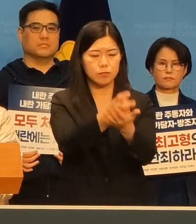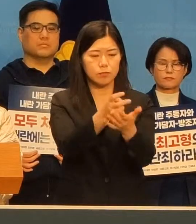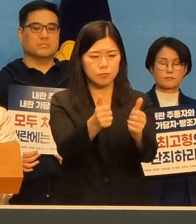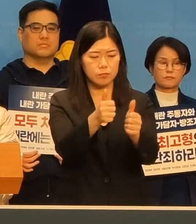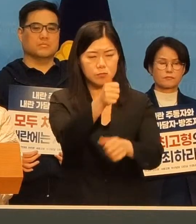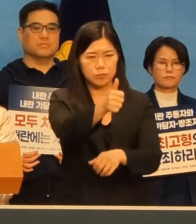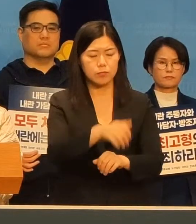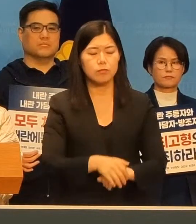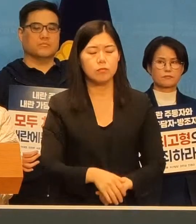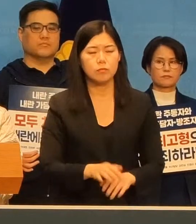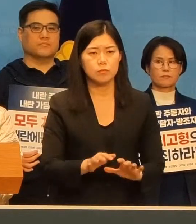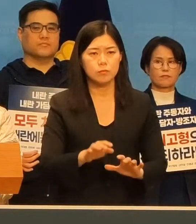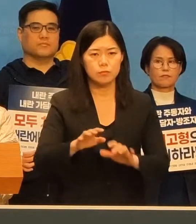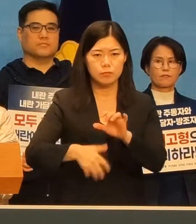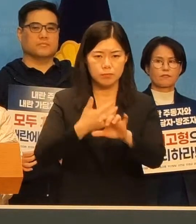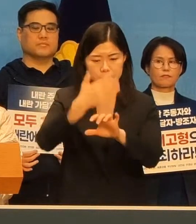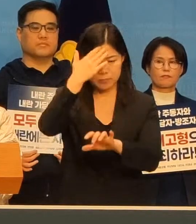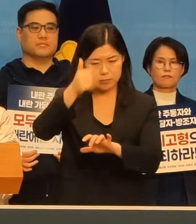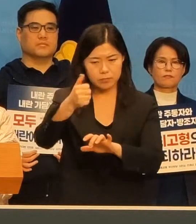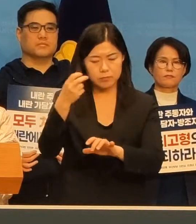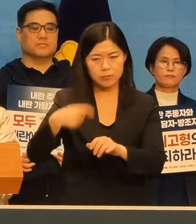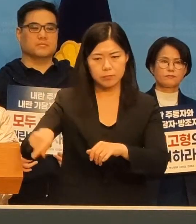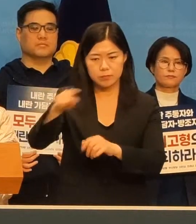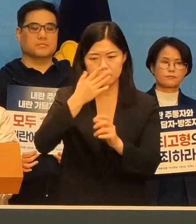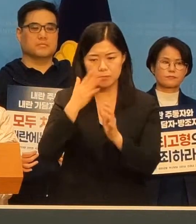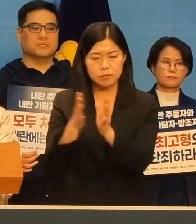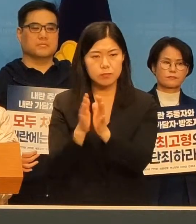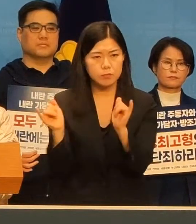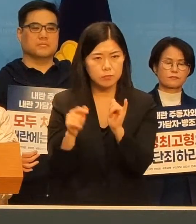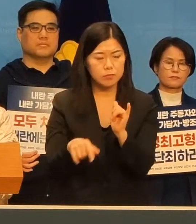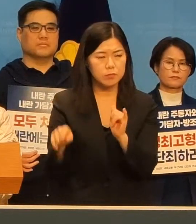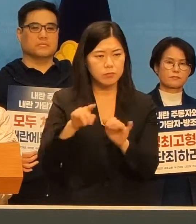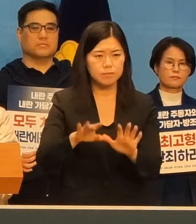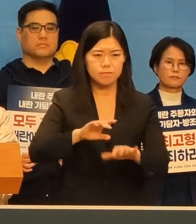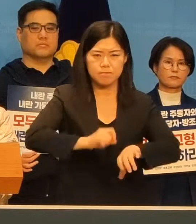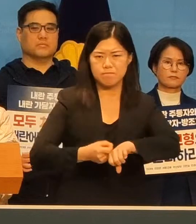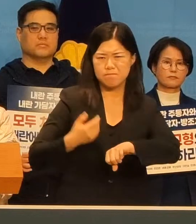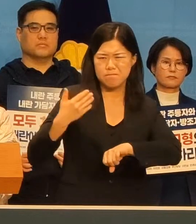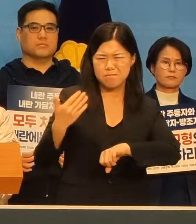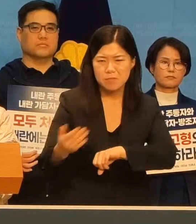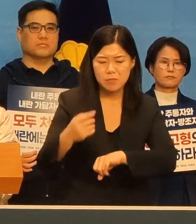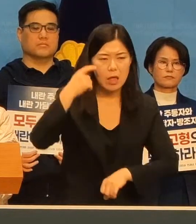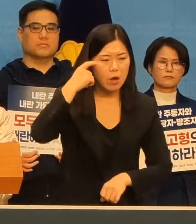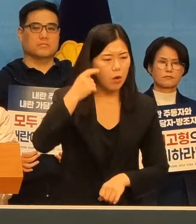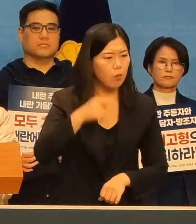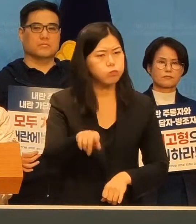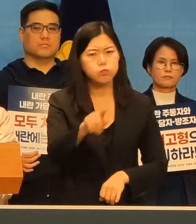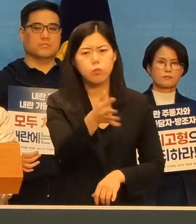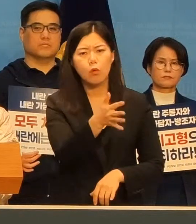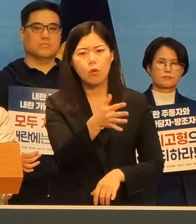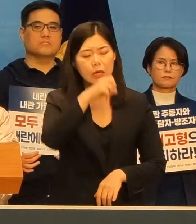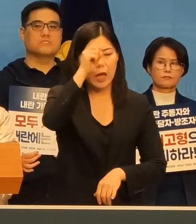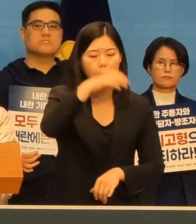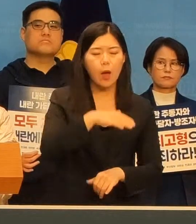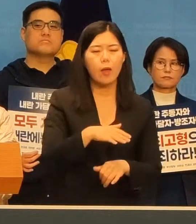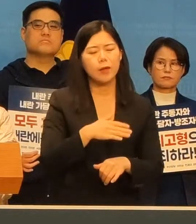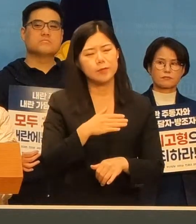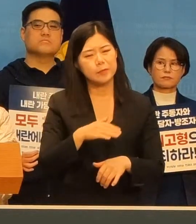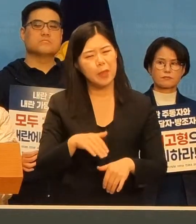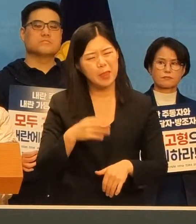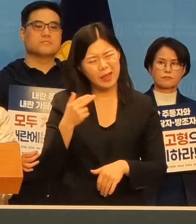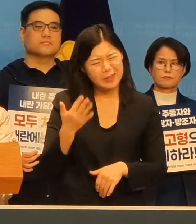사법부는 내란 우두머리와 주동자들에게 추상 같은 엄벌의 의지가 아닌 온정적 태도를